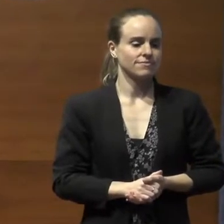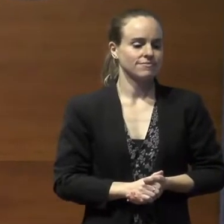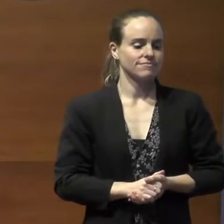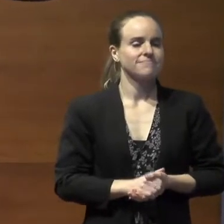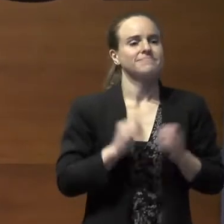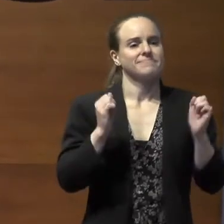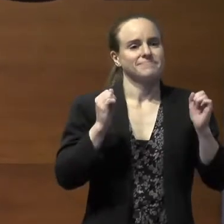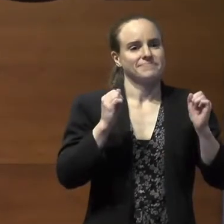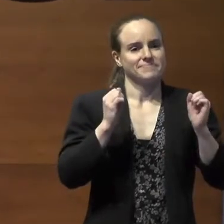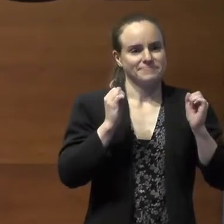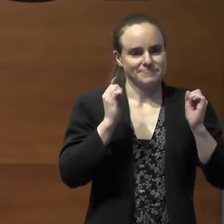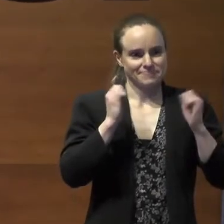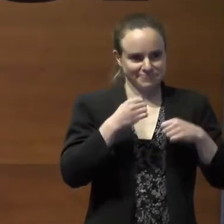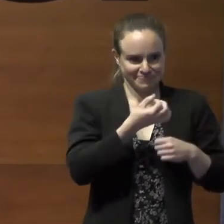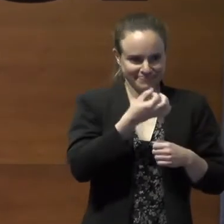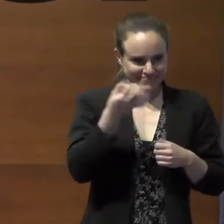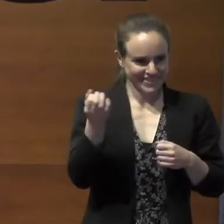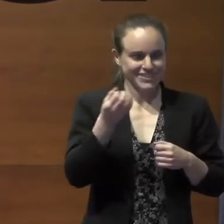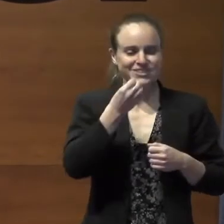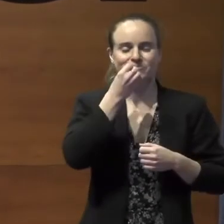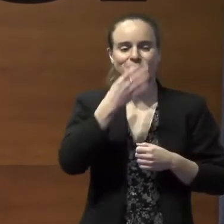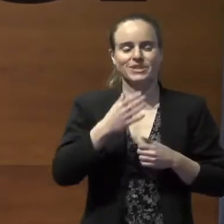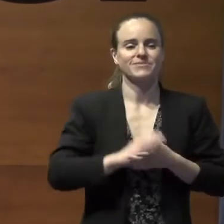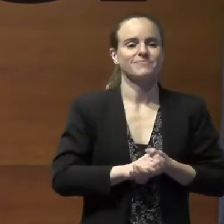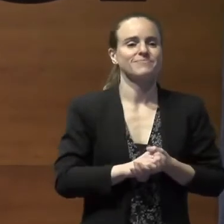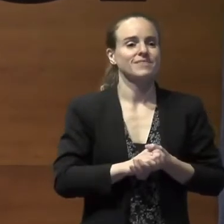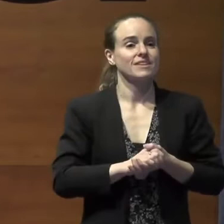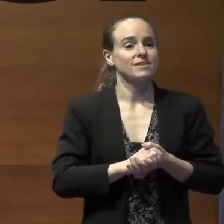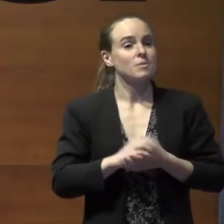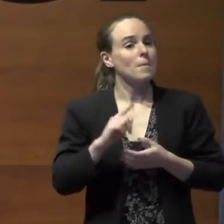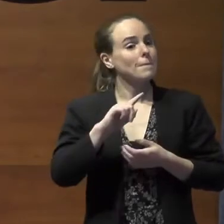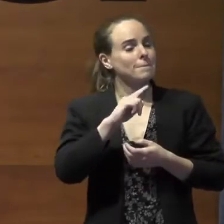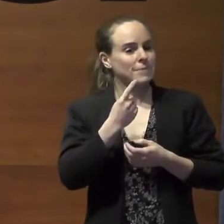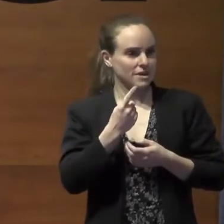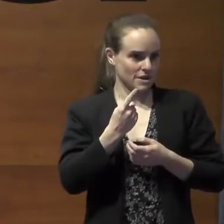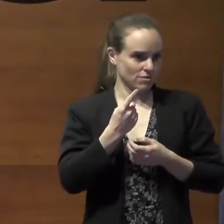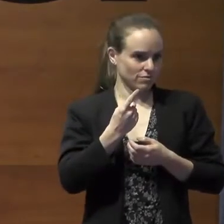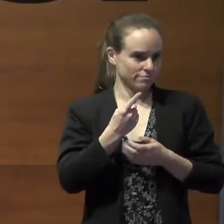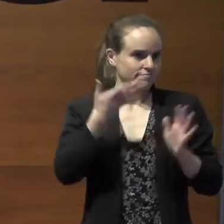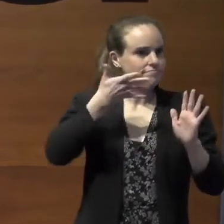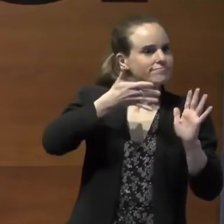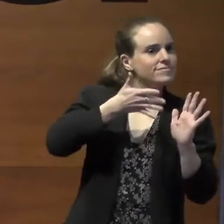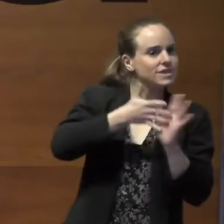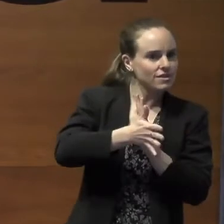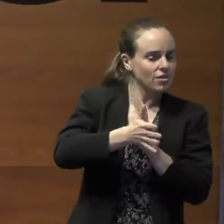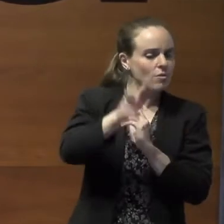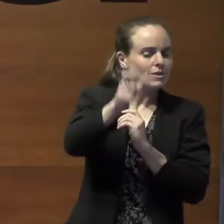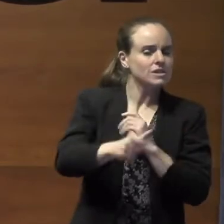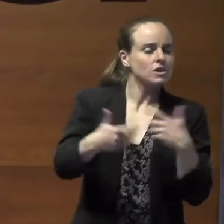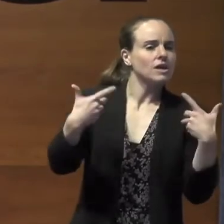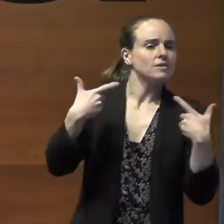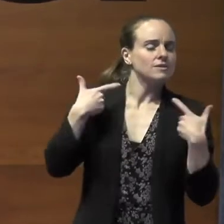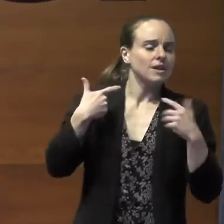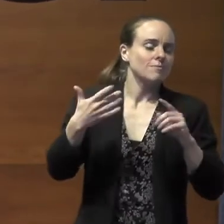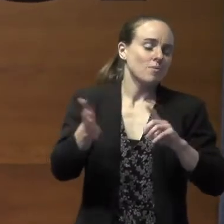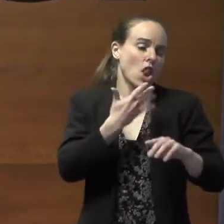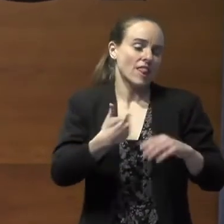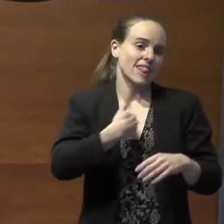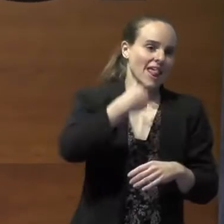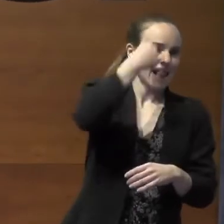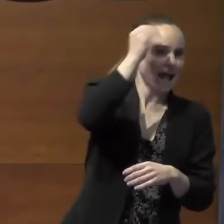Vale, pues decía que empezamos por la definición de víctima de violencia de género,